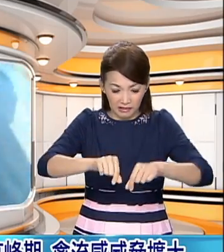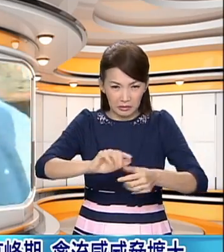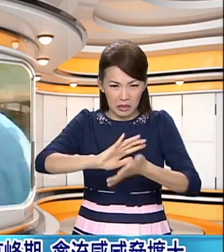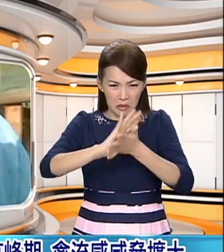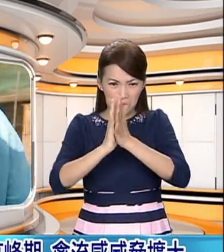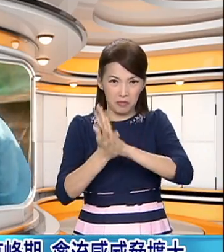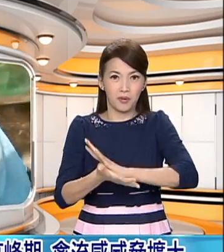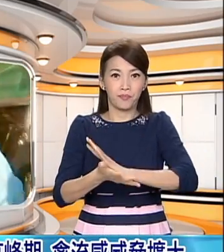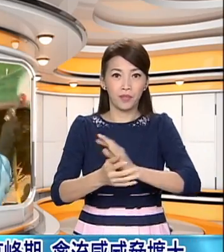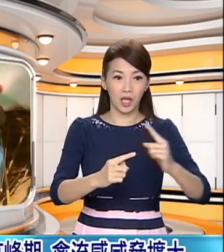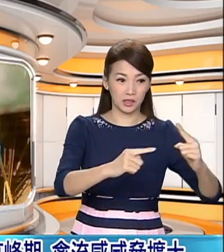病毒。